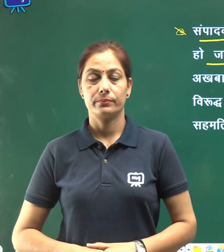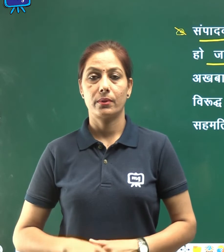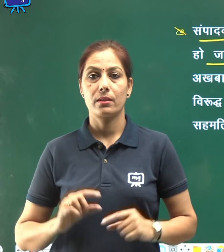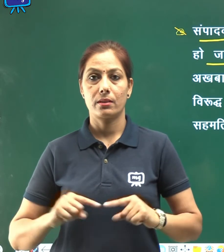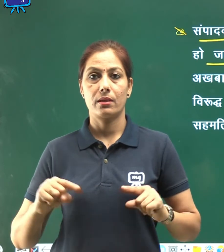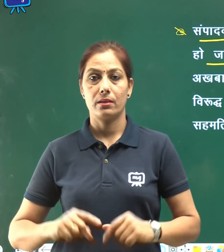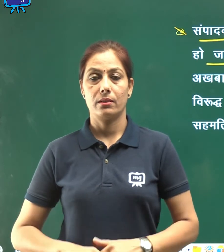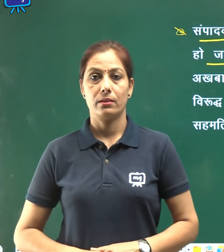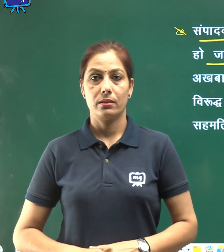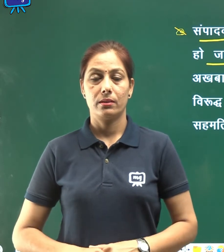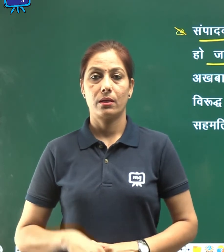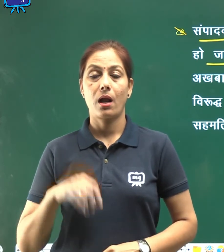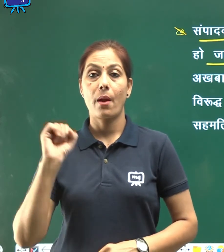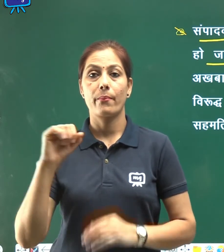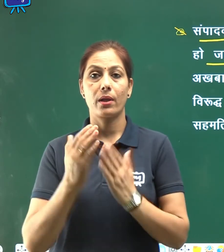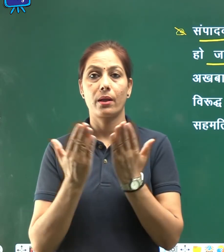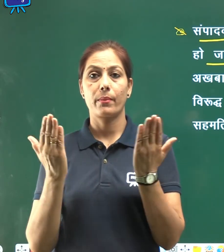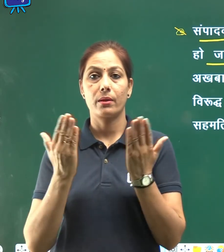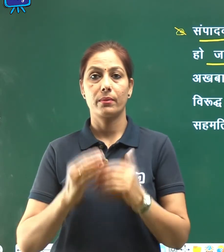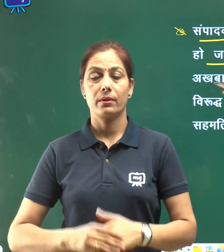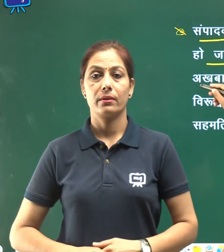तथा अपने अखबार में